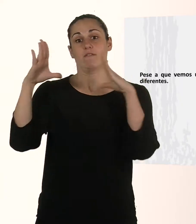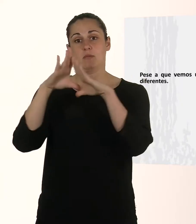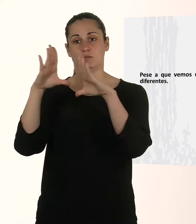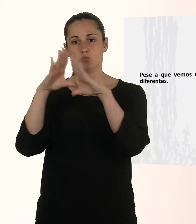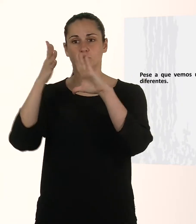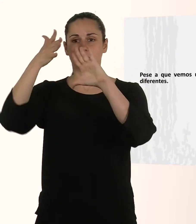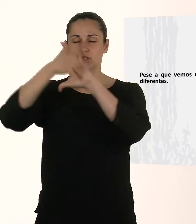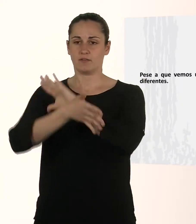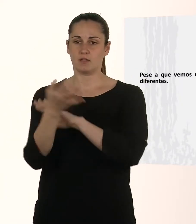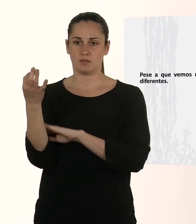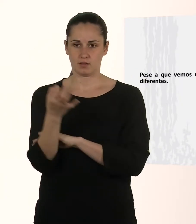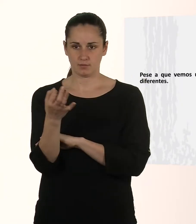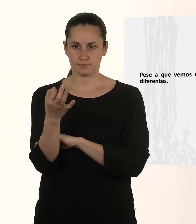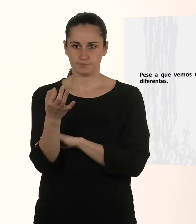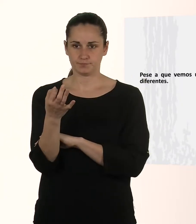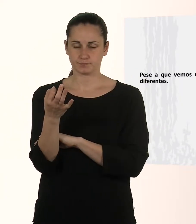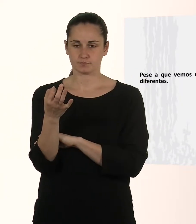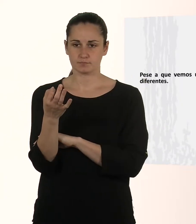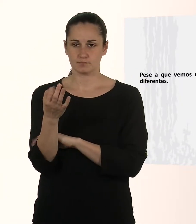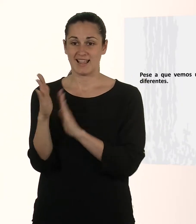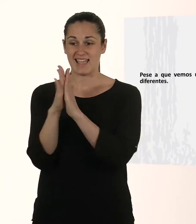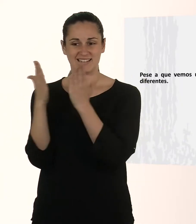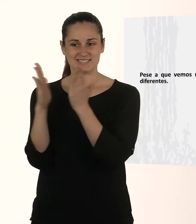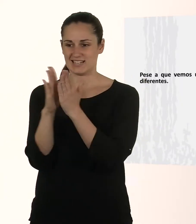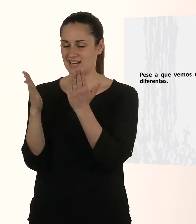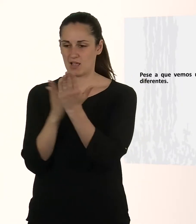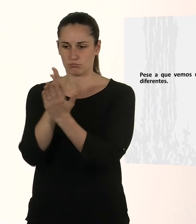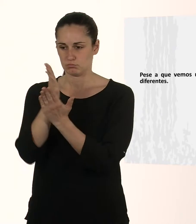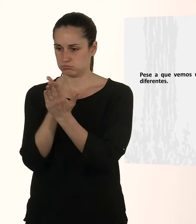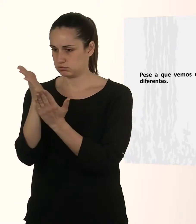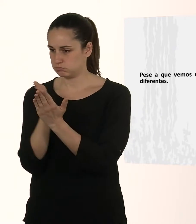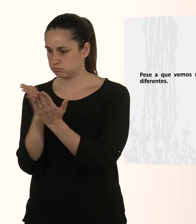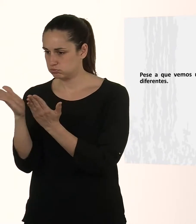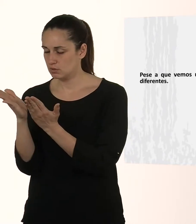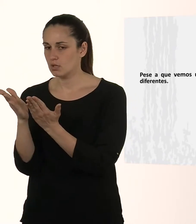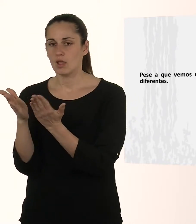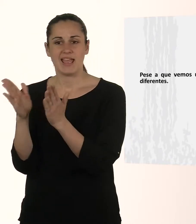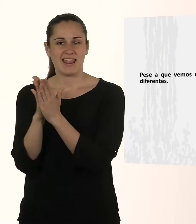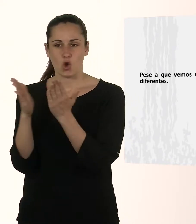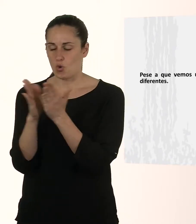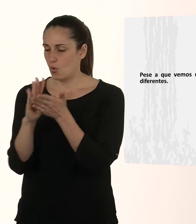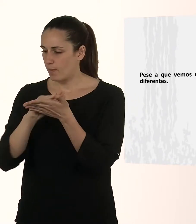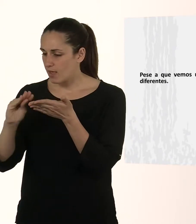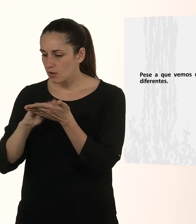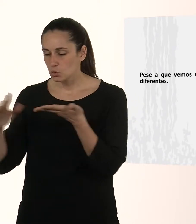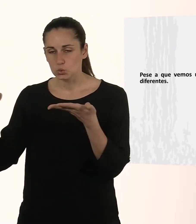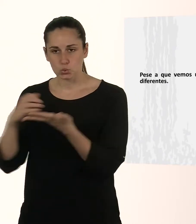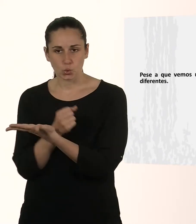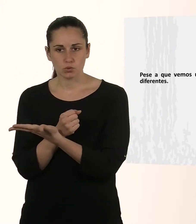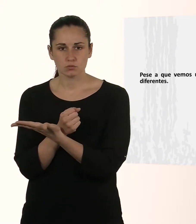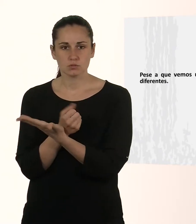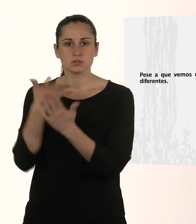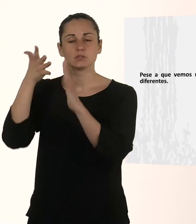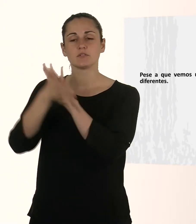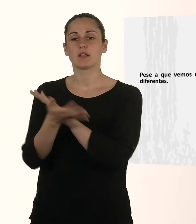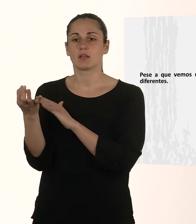captar perfectamente, especialmente en este libro, Tres Guineas, pero también en todas sus novelas, en todos sus escritos, toda esa conexión